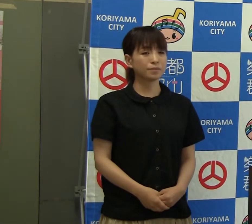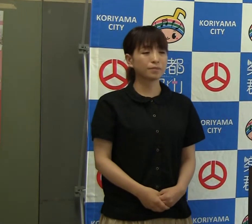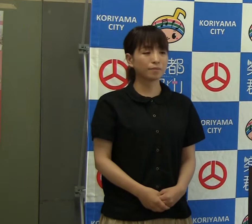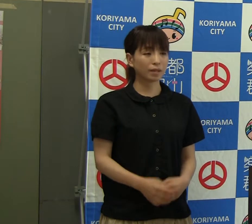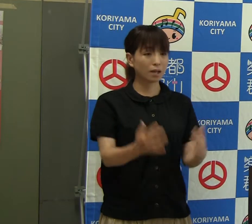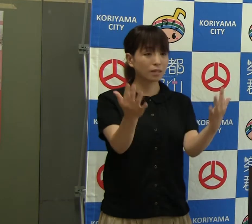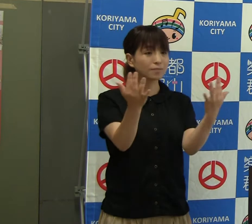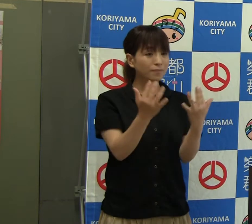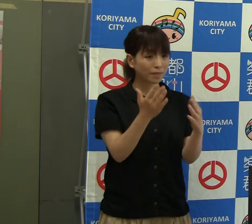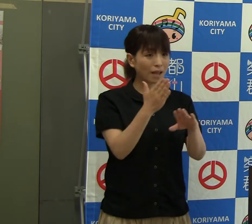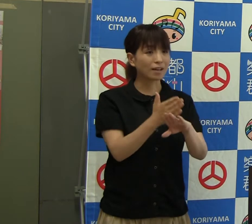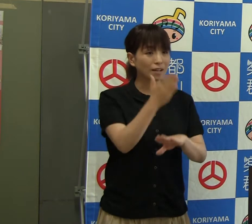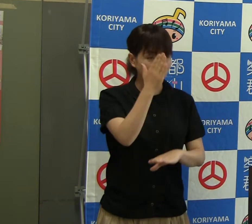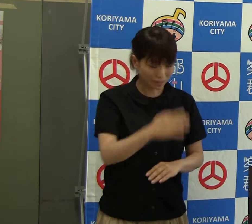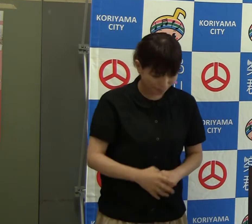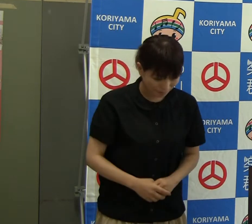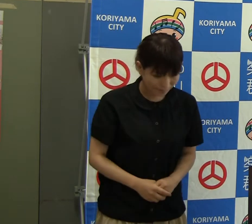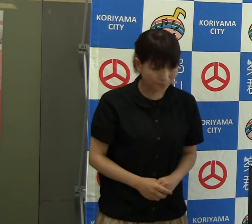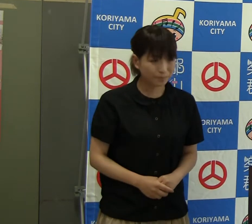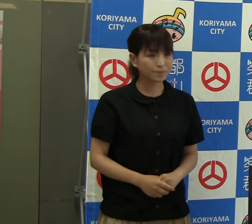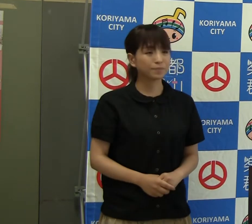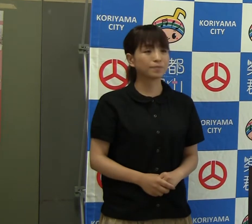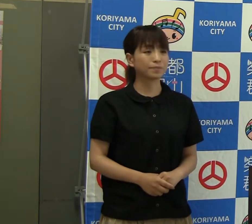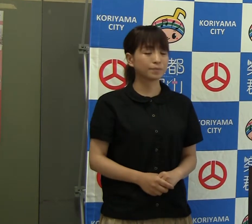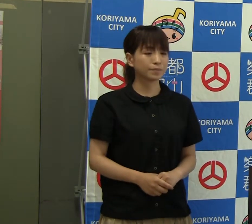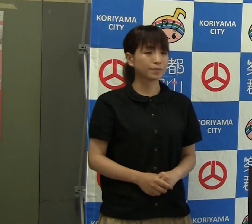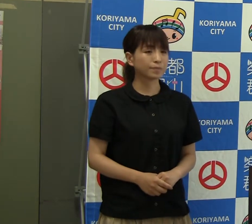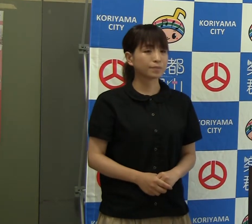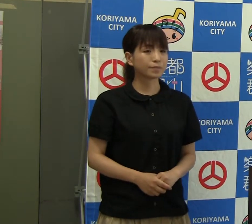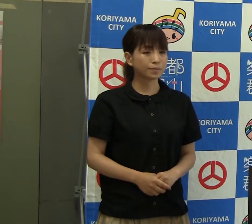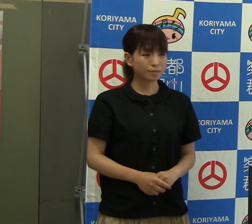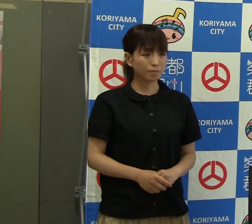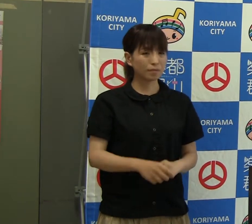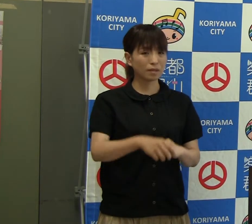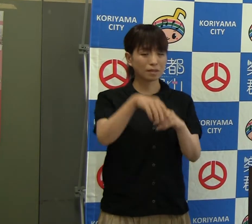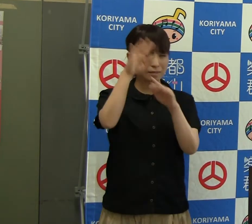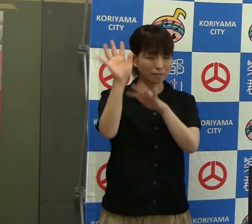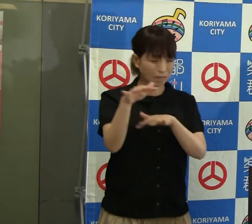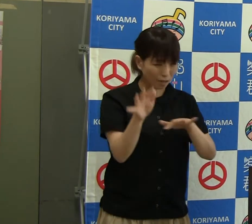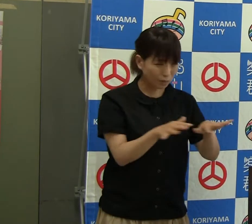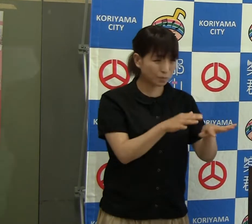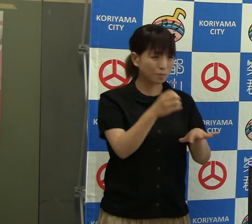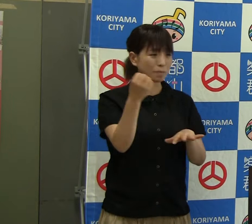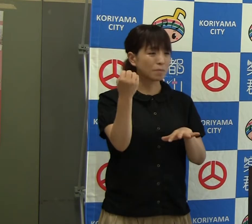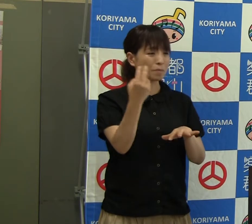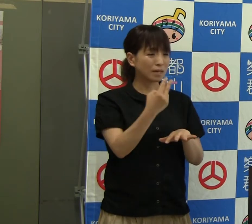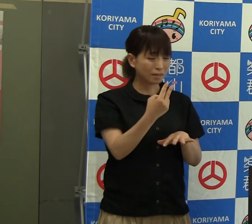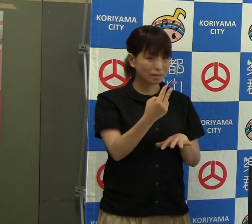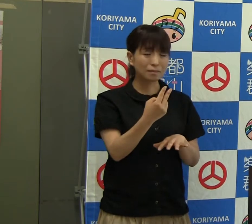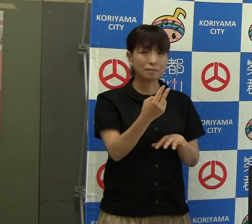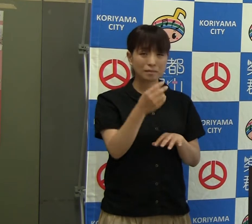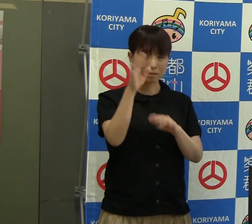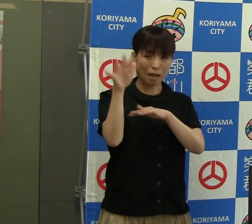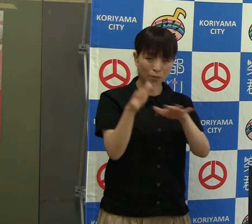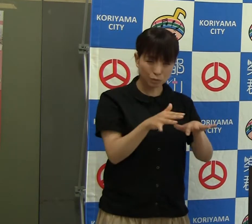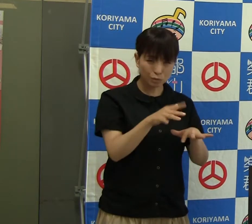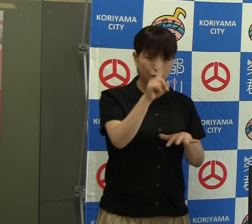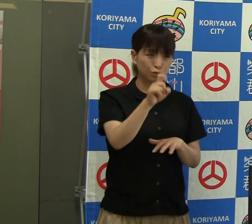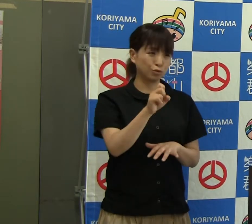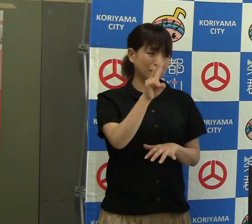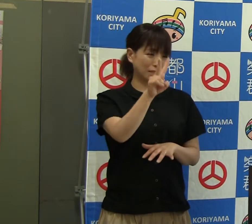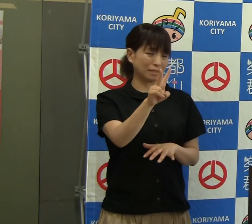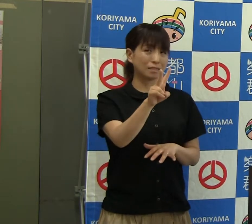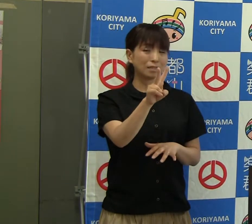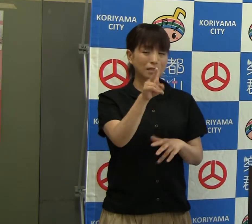お集まりいただきましてありがとうございます。台風また第12号がですね、近づ